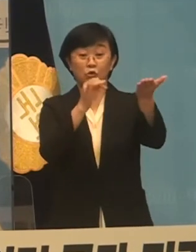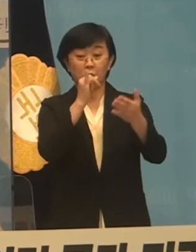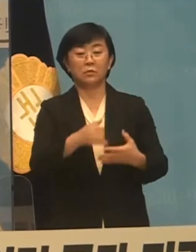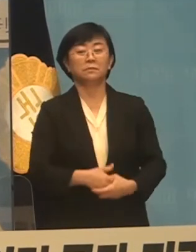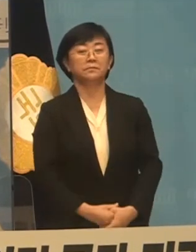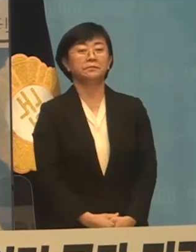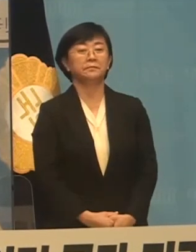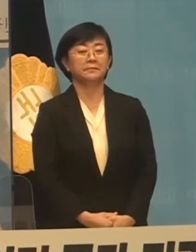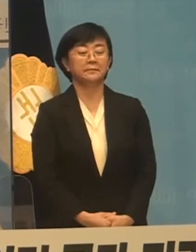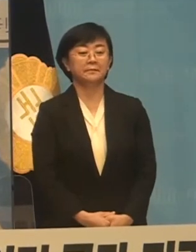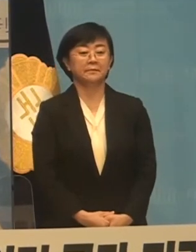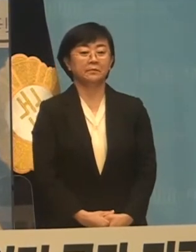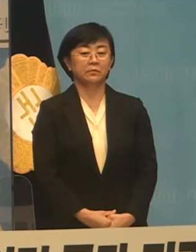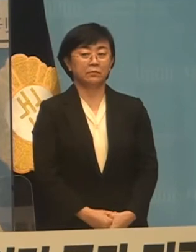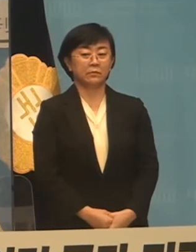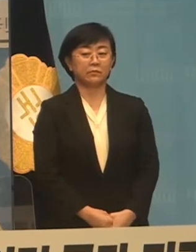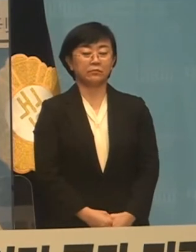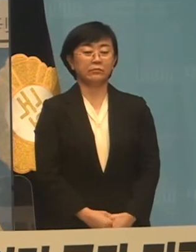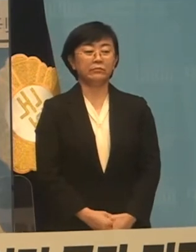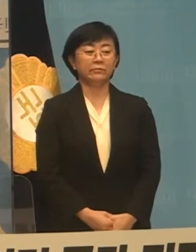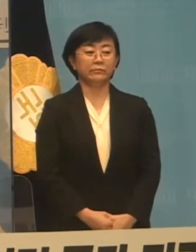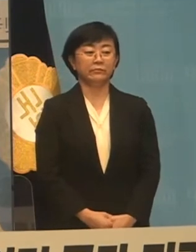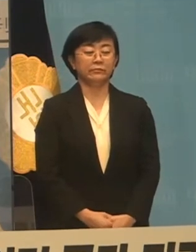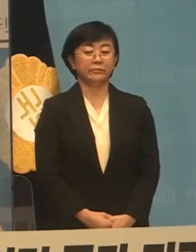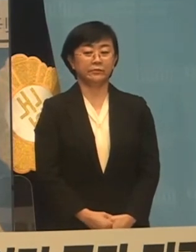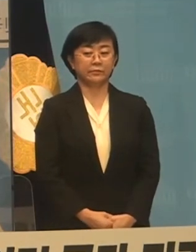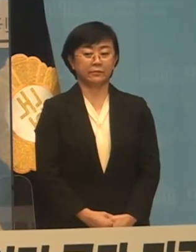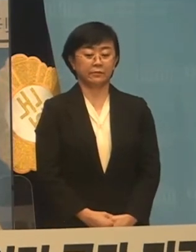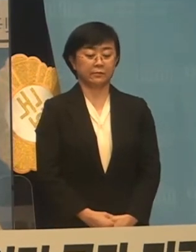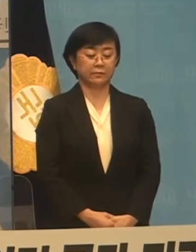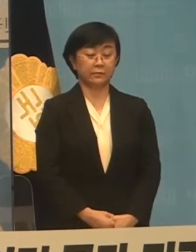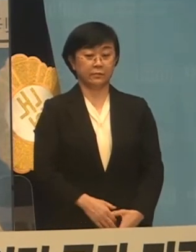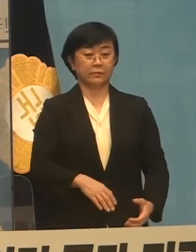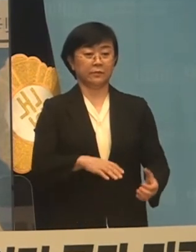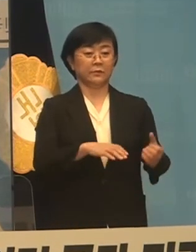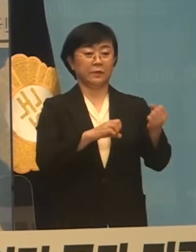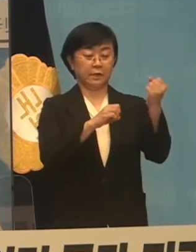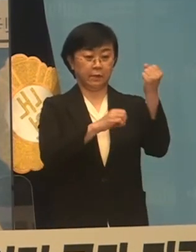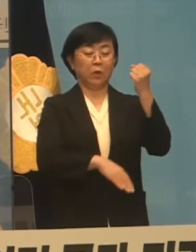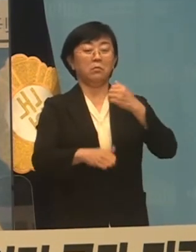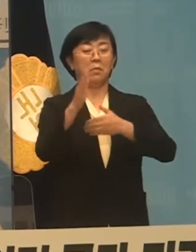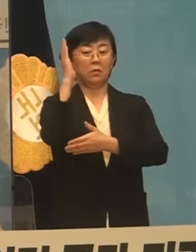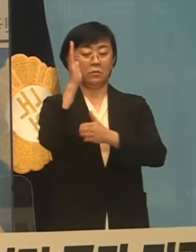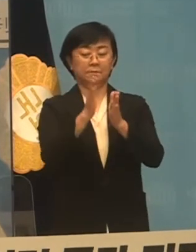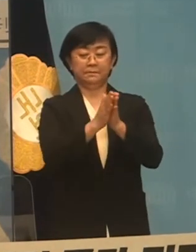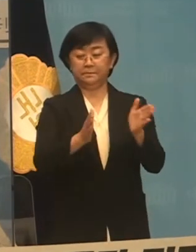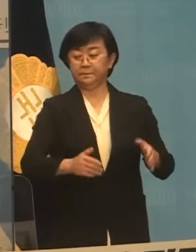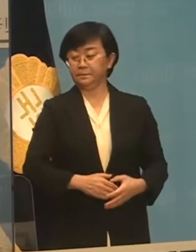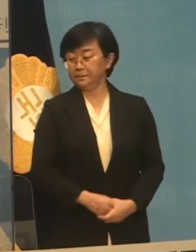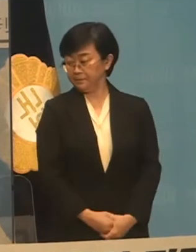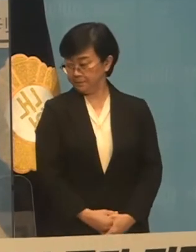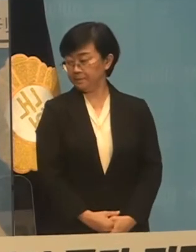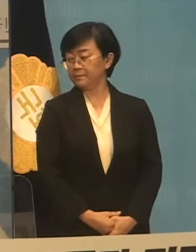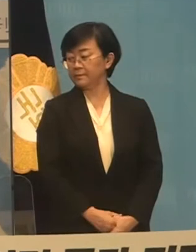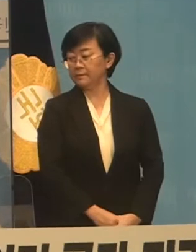중입니다. 배부 받으실 수 있고요. 저의 모두 발언으로 시작하도록 하겠습니다.